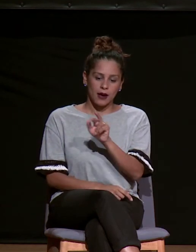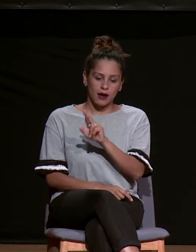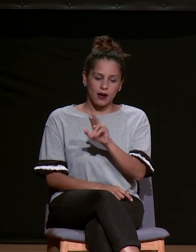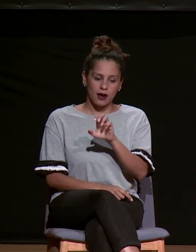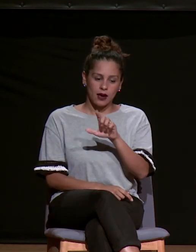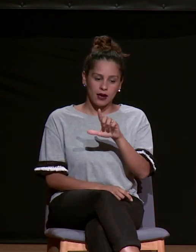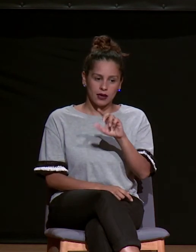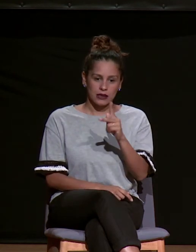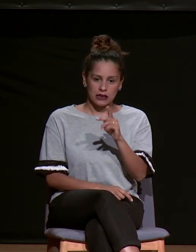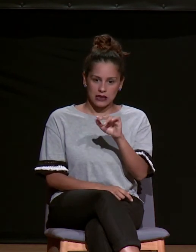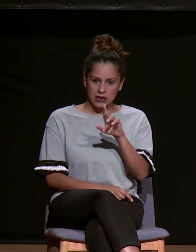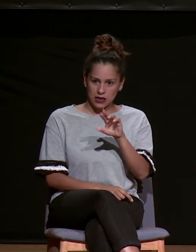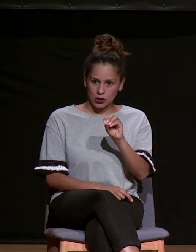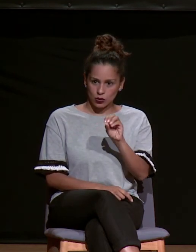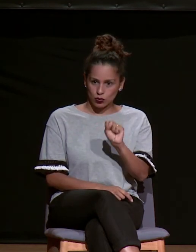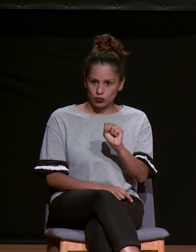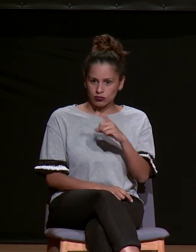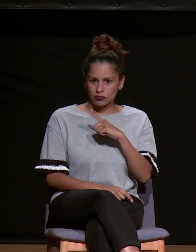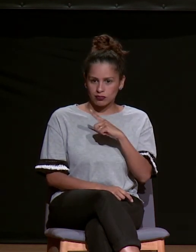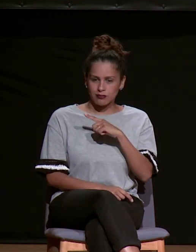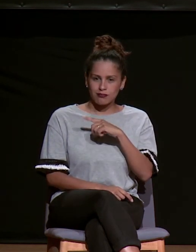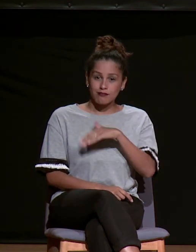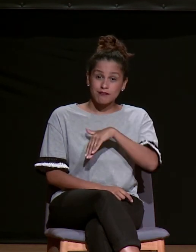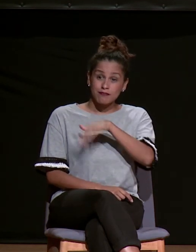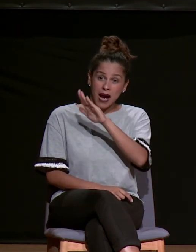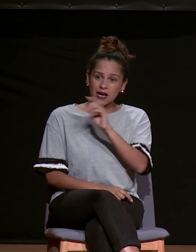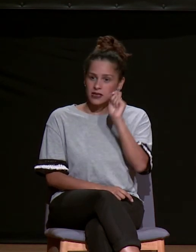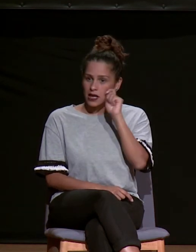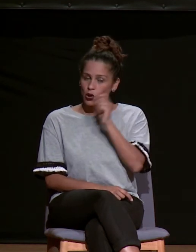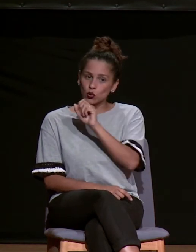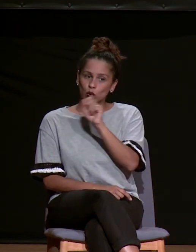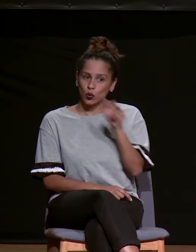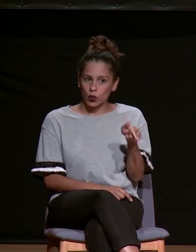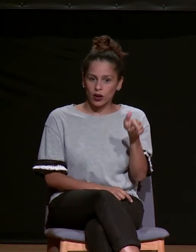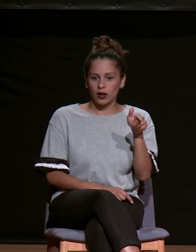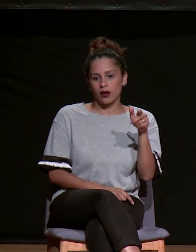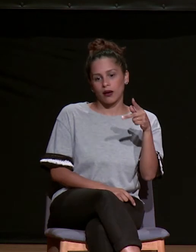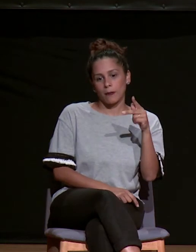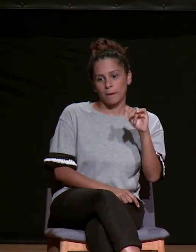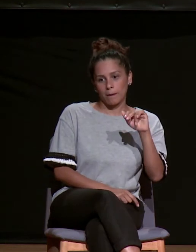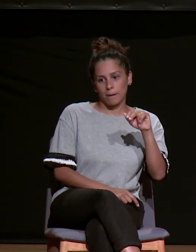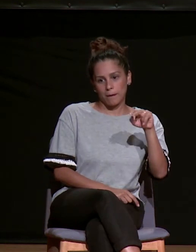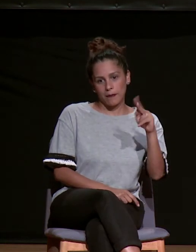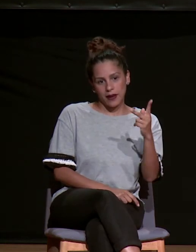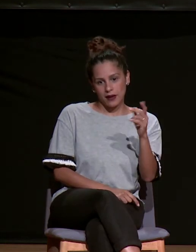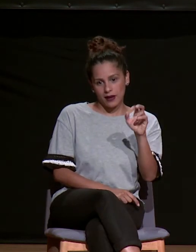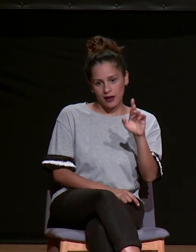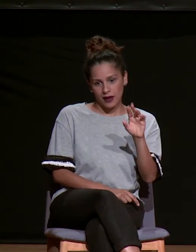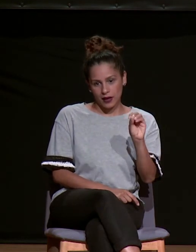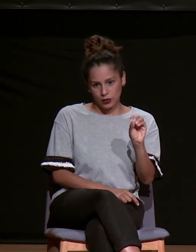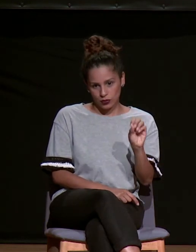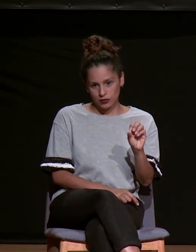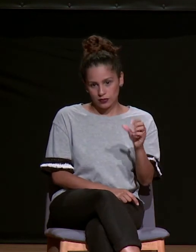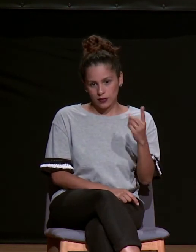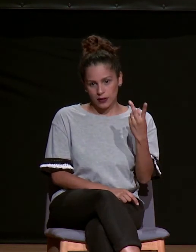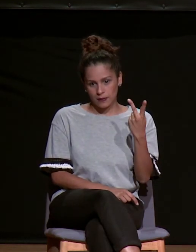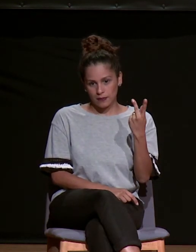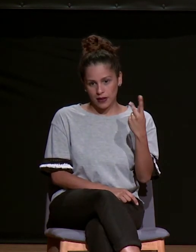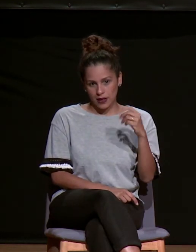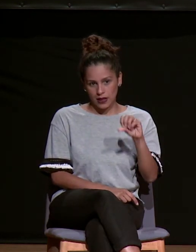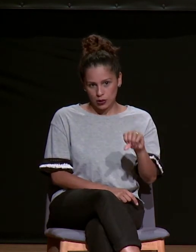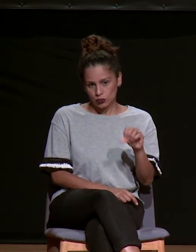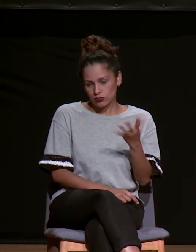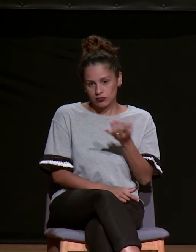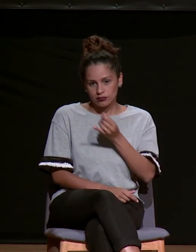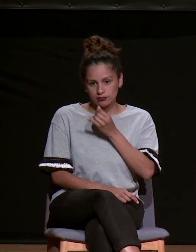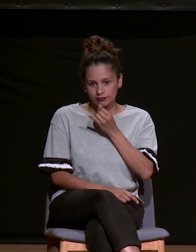que Pinheiros, sabe? Quer dizer, pensar modelos de educação quando se aplica em Pinheiros é maravilhoso, óbvio, mas e como é que isso